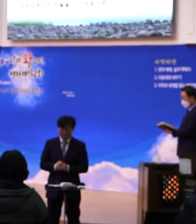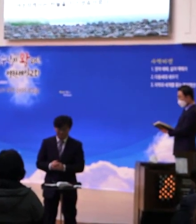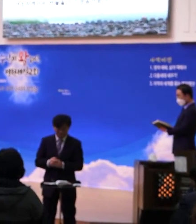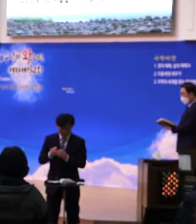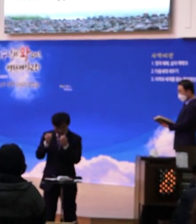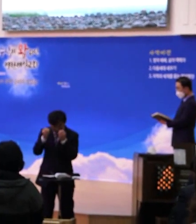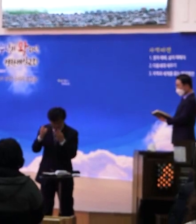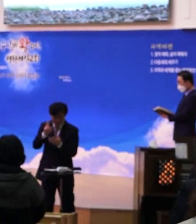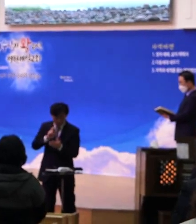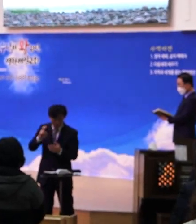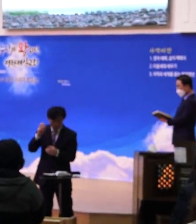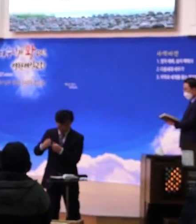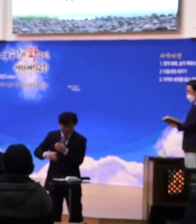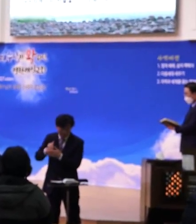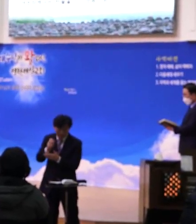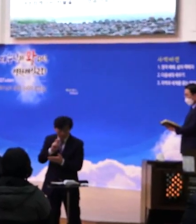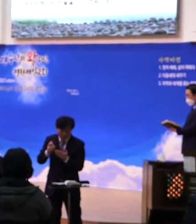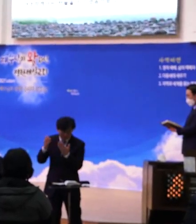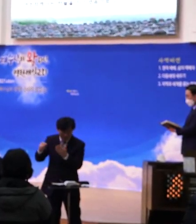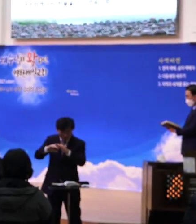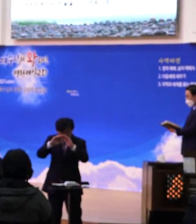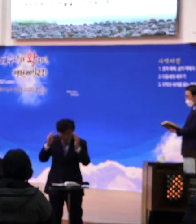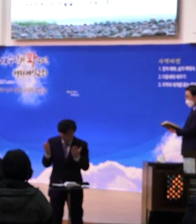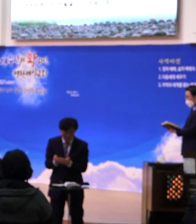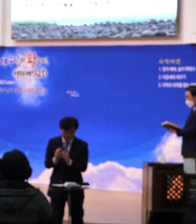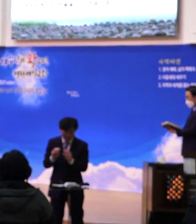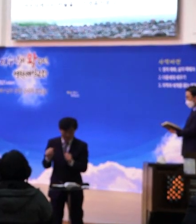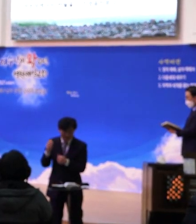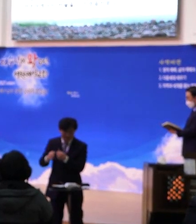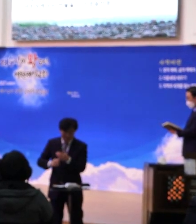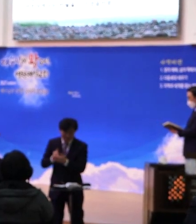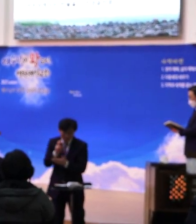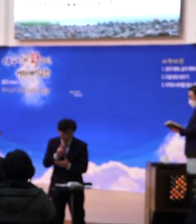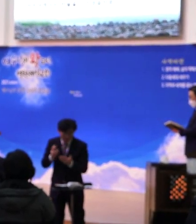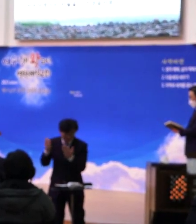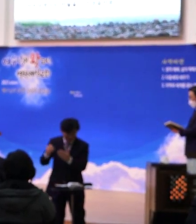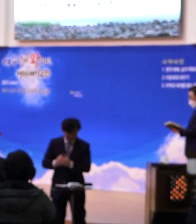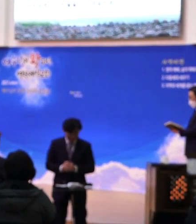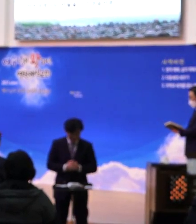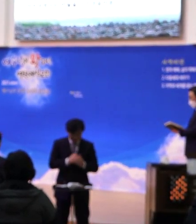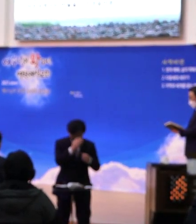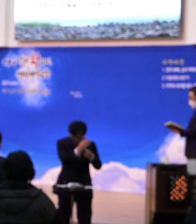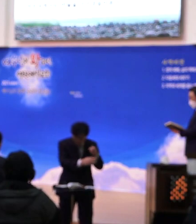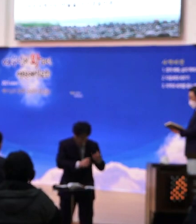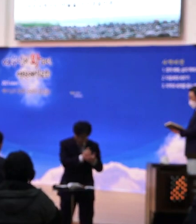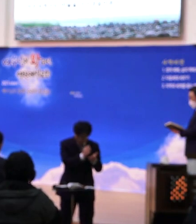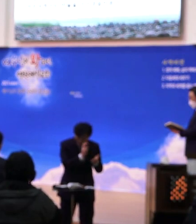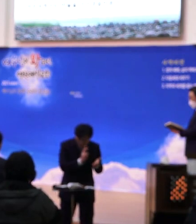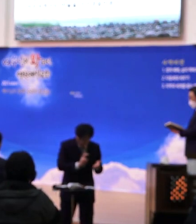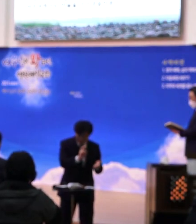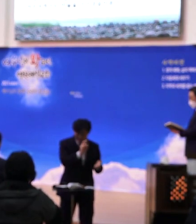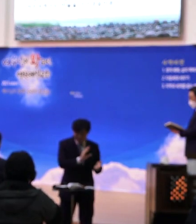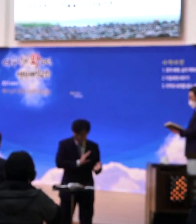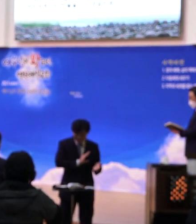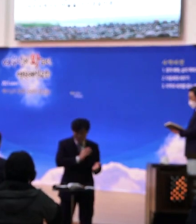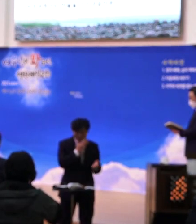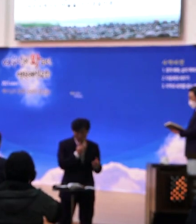새 노래로 여호와께 노래하라. 온 땅이여 여호와께 노래할지어다. 여호와께 노래하여 그의